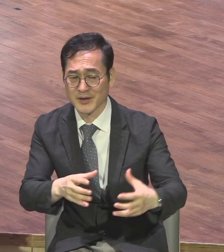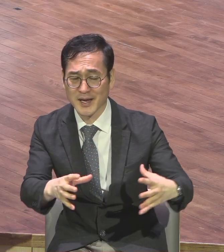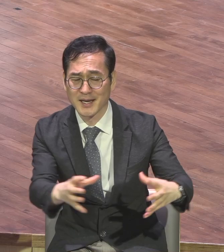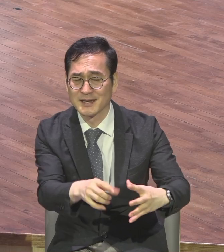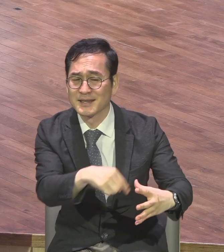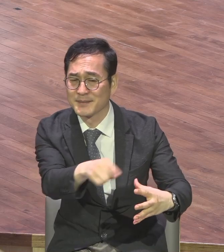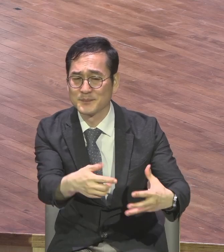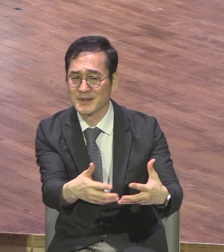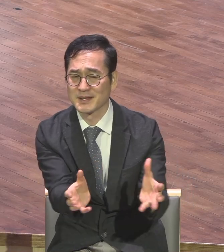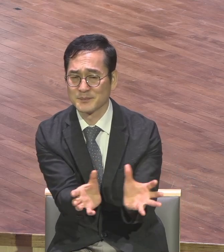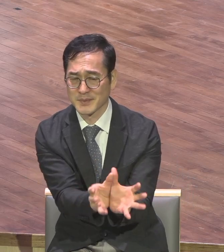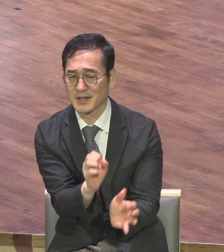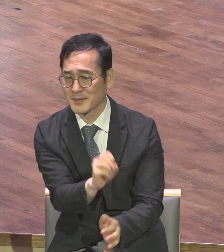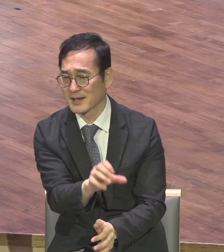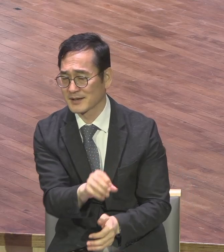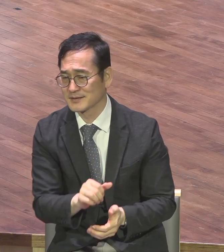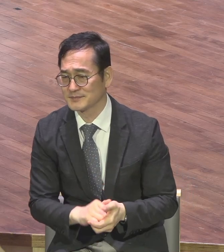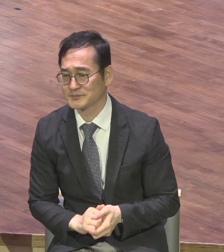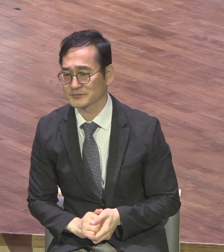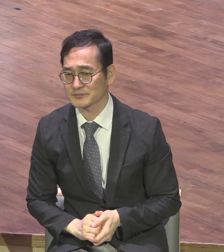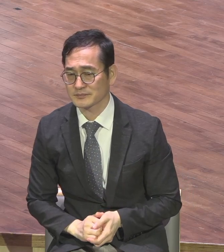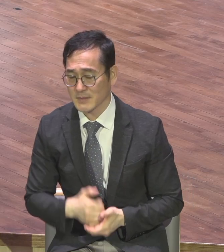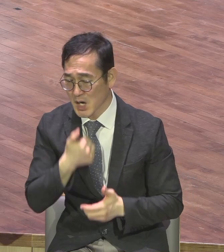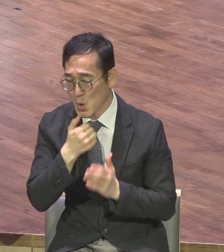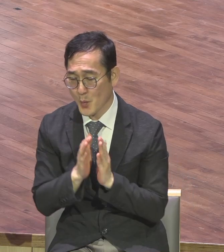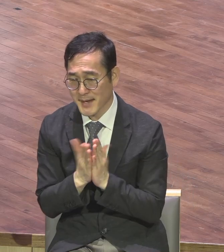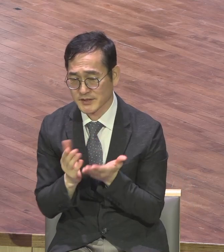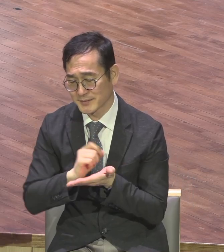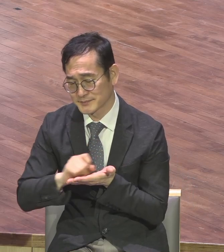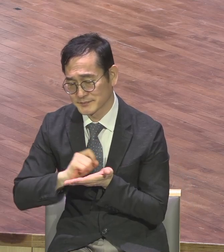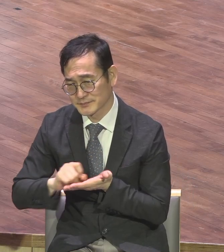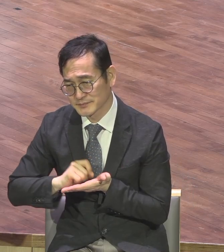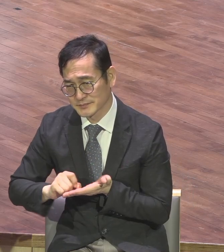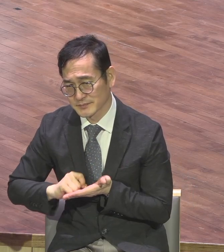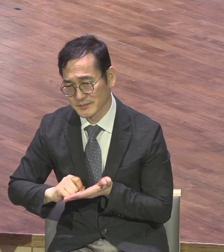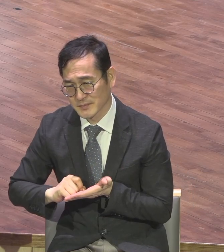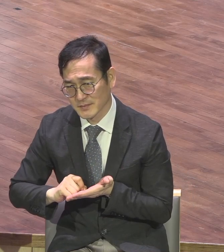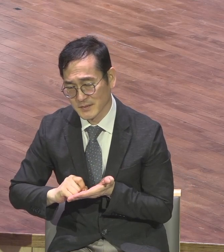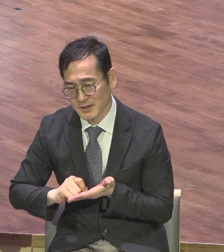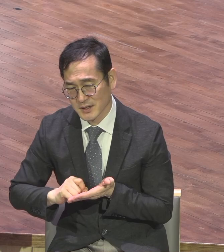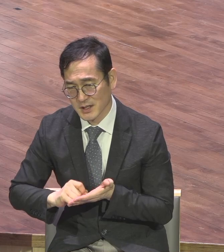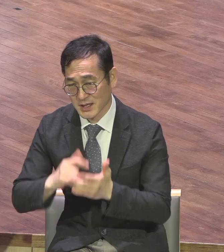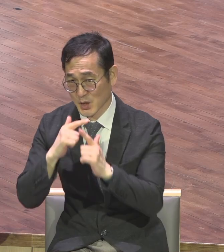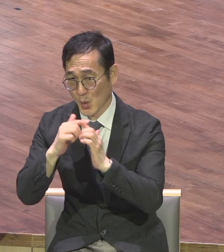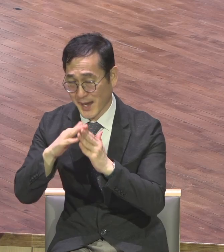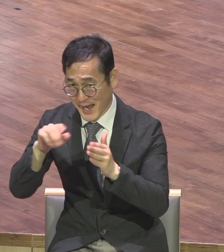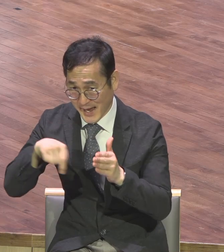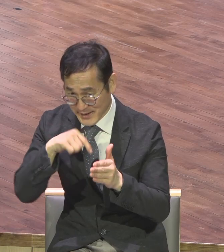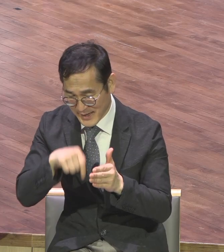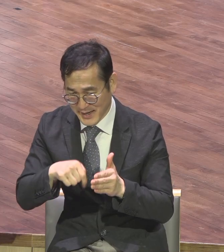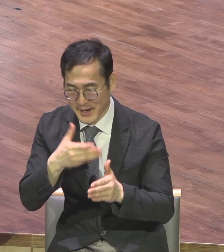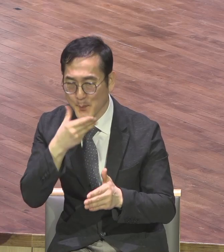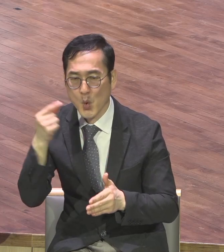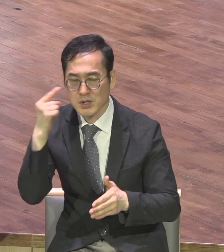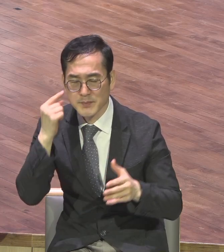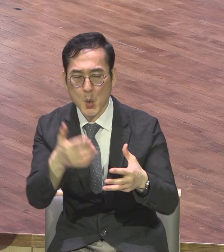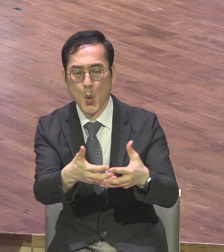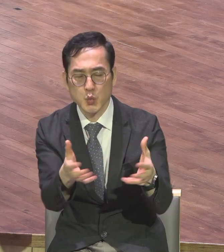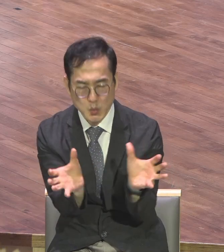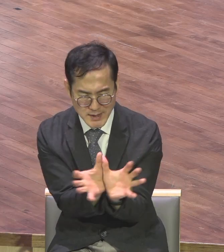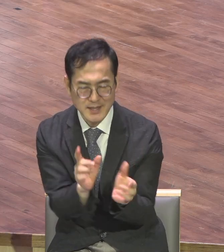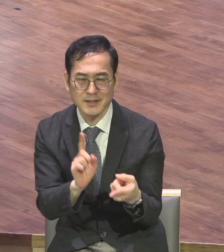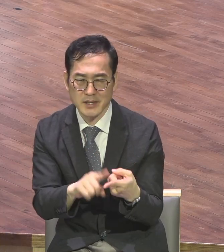바울은 로마서를 마무리하면서 교회를 복음 공동체라는 사실을 강조하면서